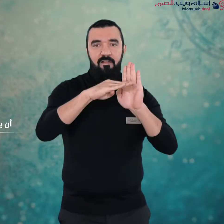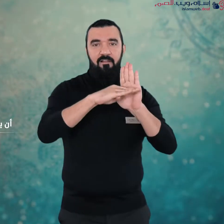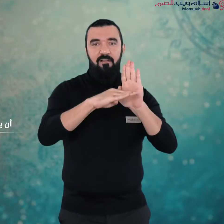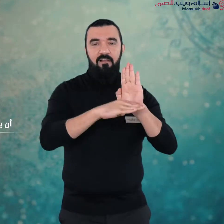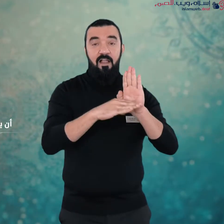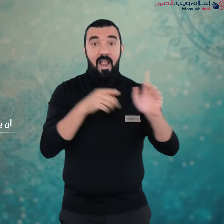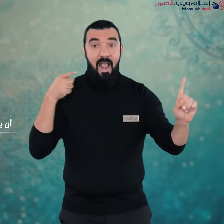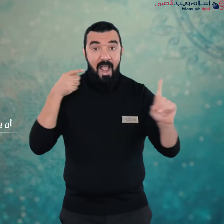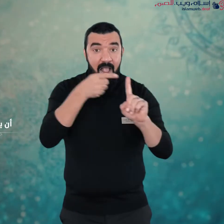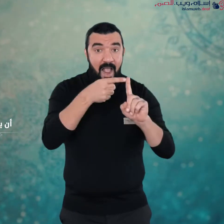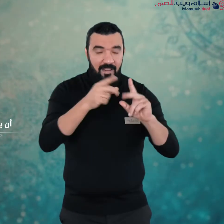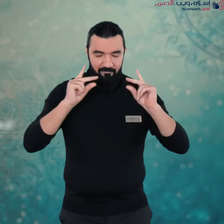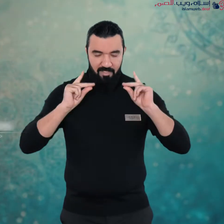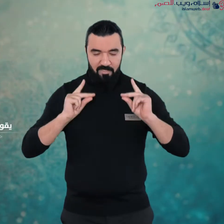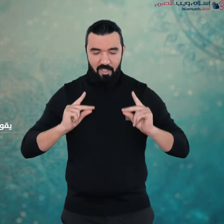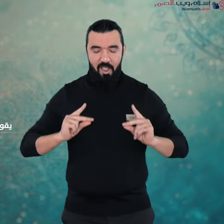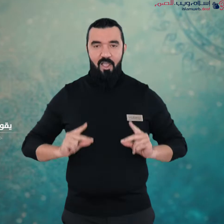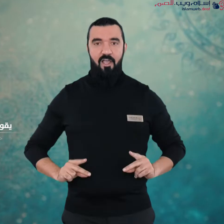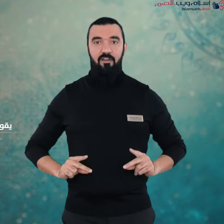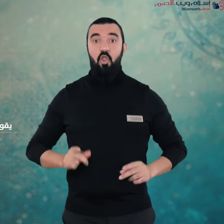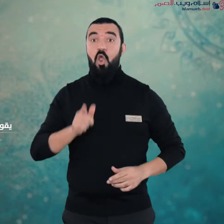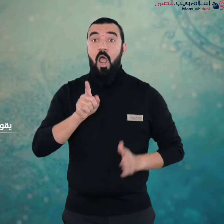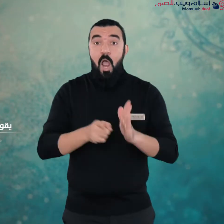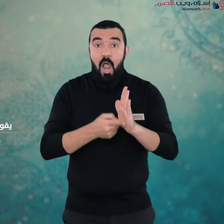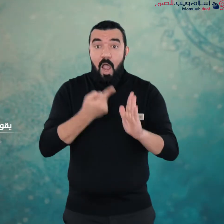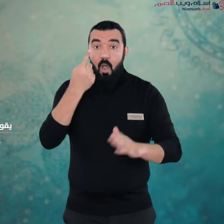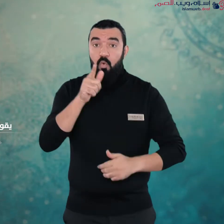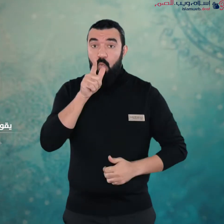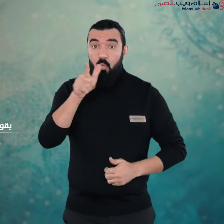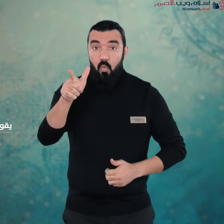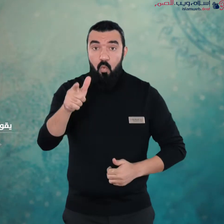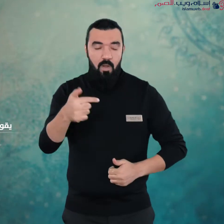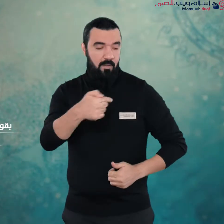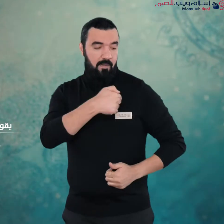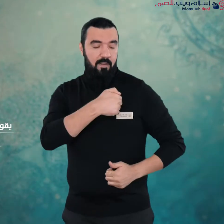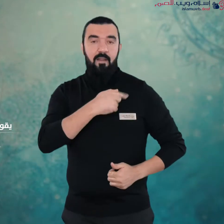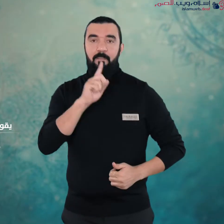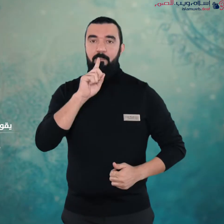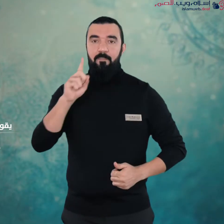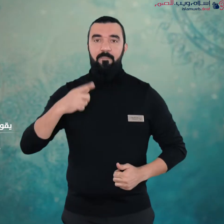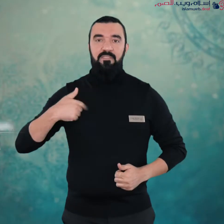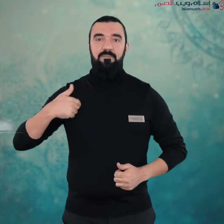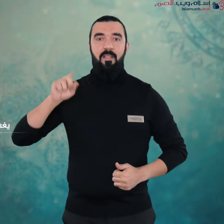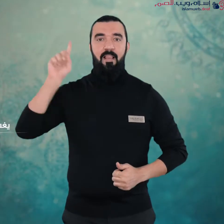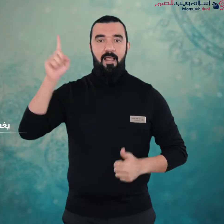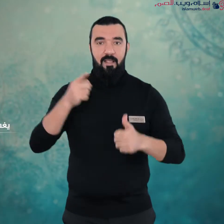الطهارة يقول بسم الله يغسل